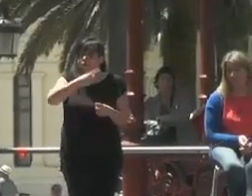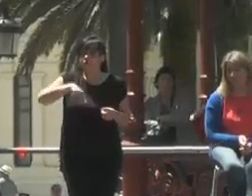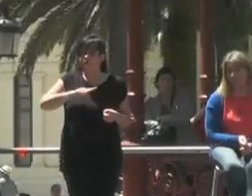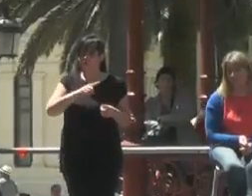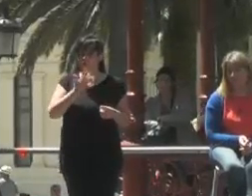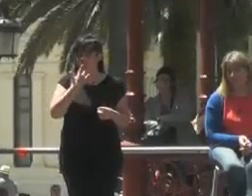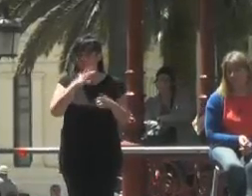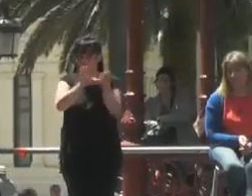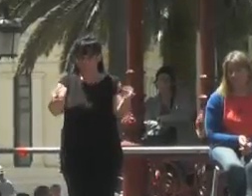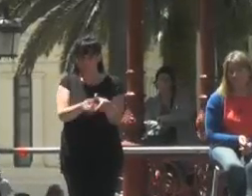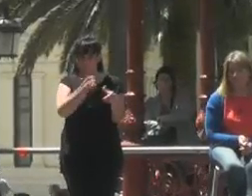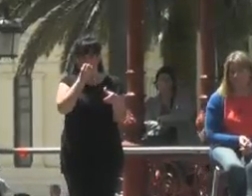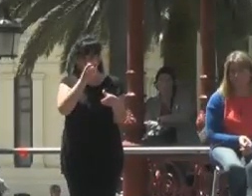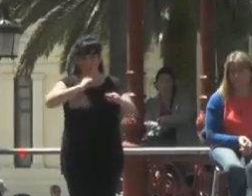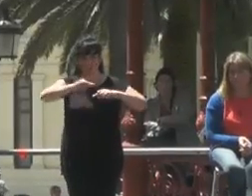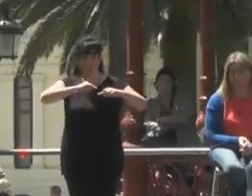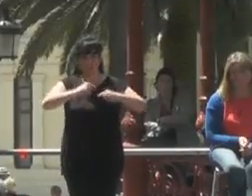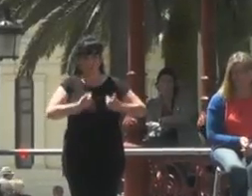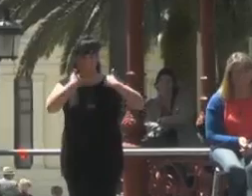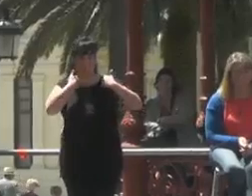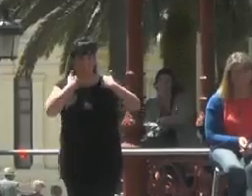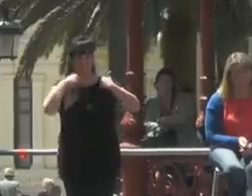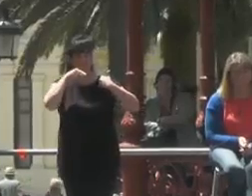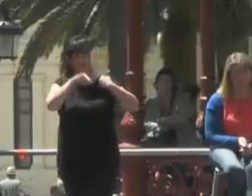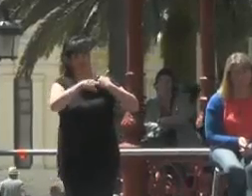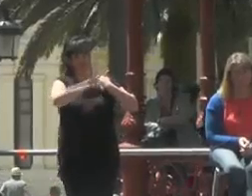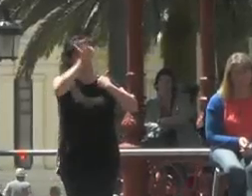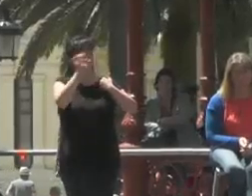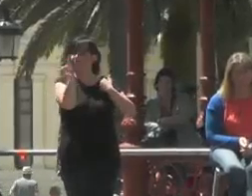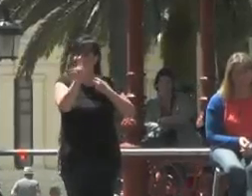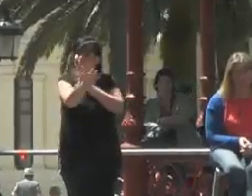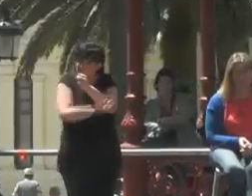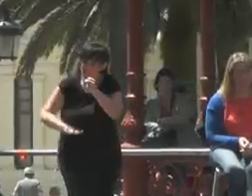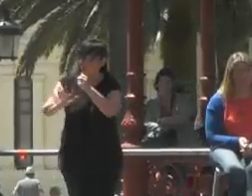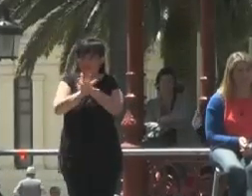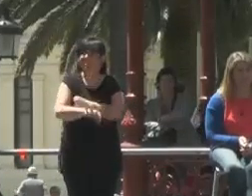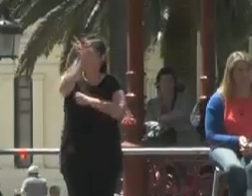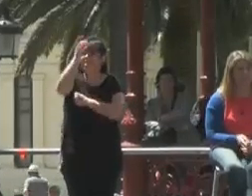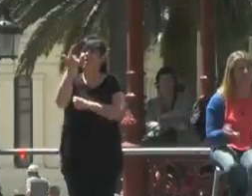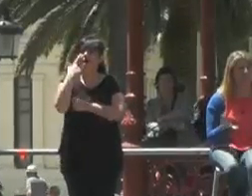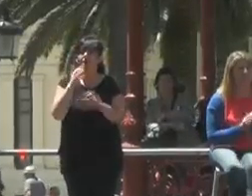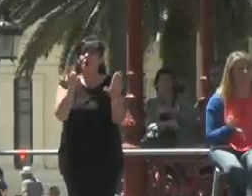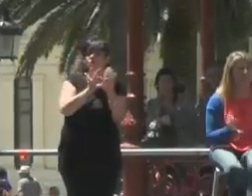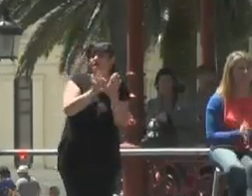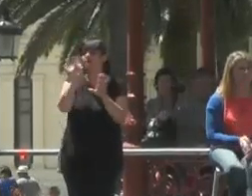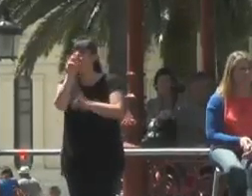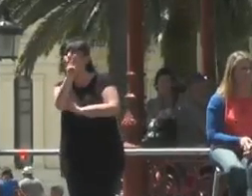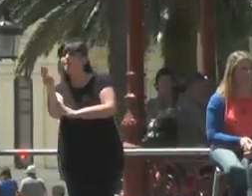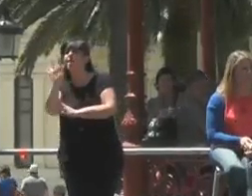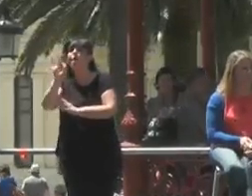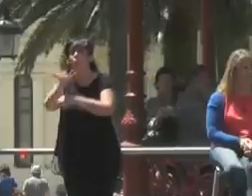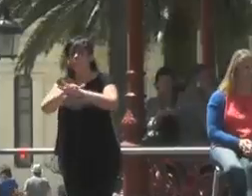do PSOE a que decida. Queremos que sexan as súas bases a que decidan se van con Ciudadanos e co Partido Popular ou se permiten un goberno de